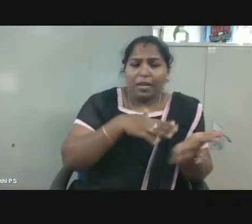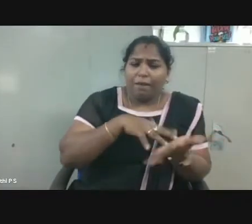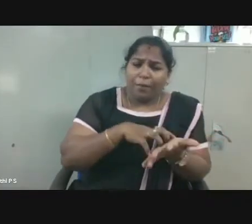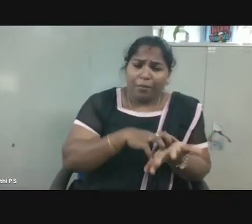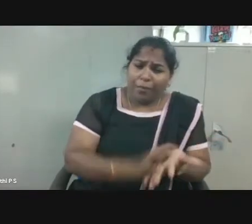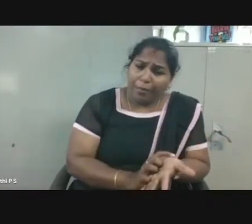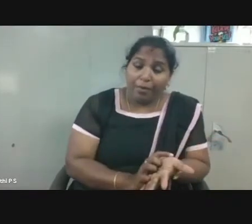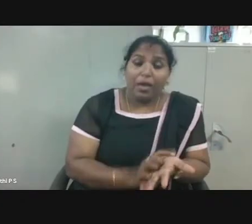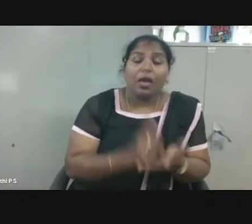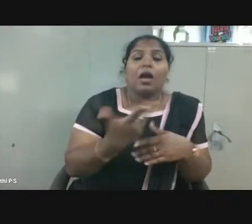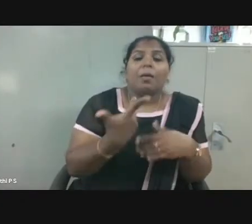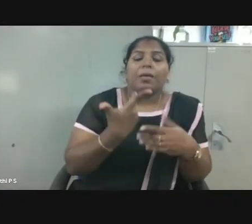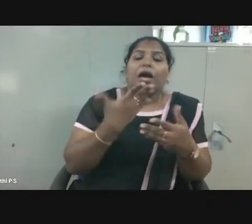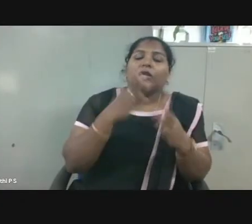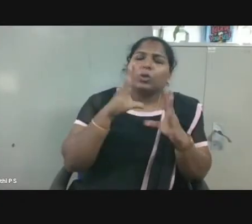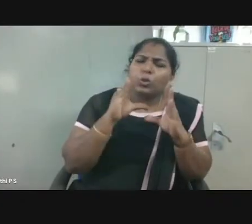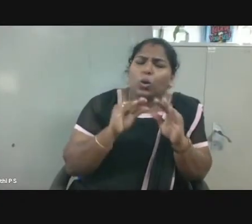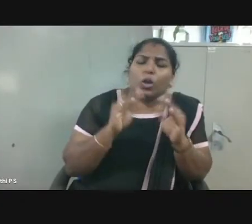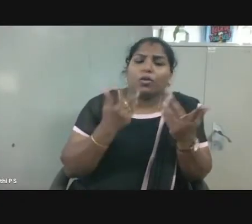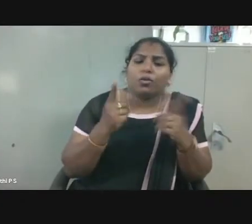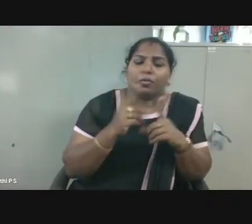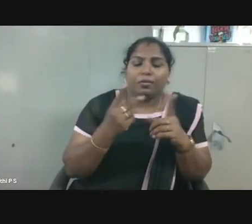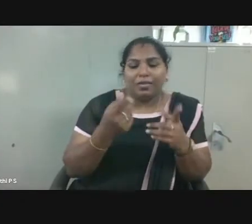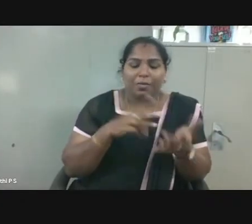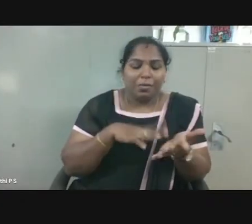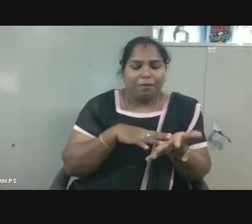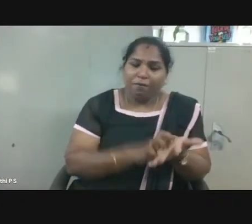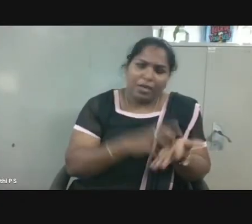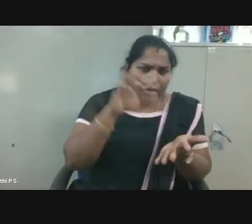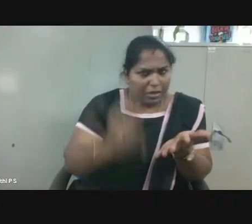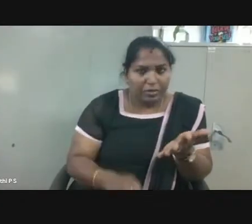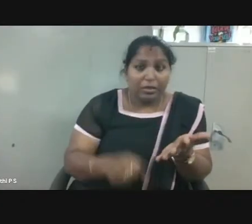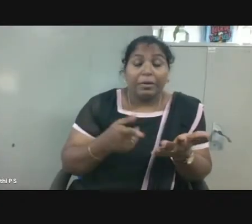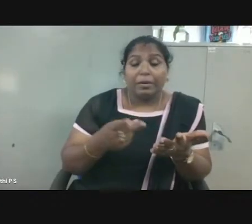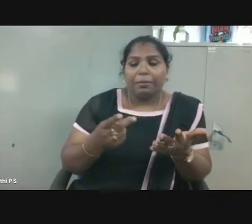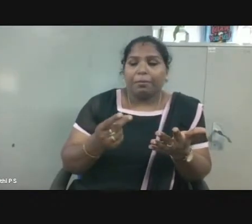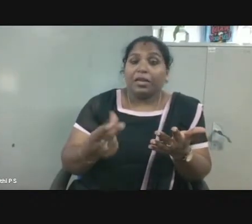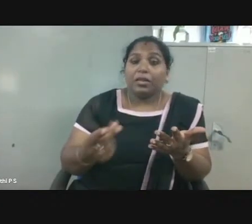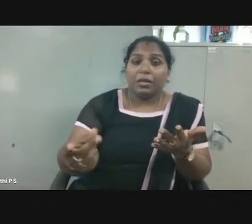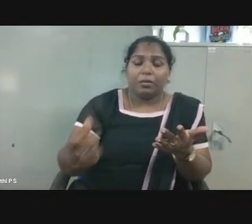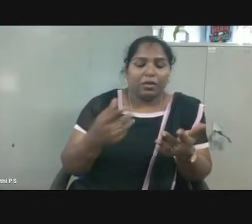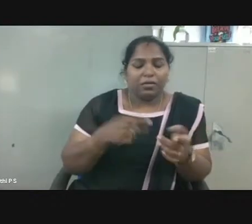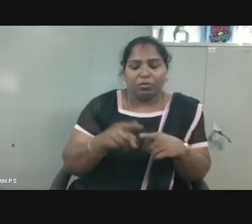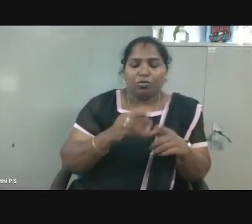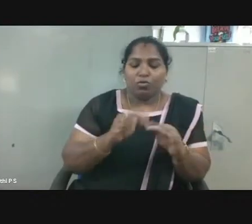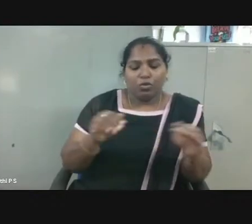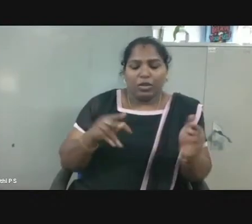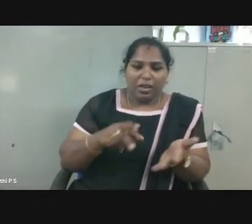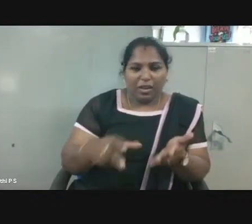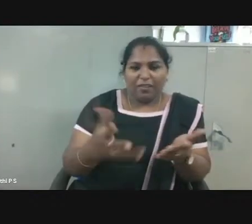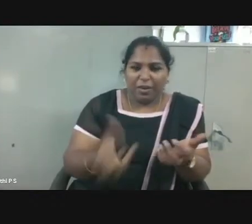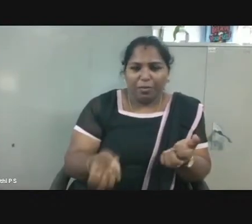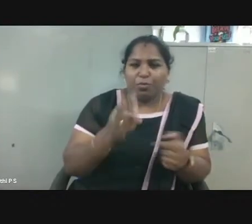അപ്പൊ അത് ഒന്ന് കുറയ്ക്കാനായിട്ട് അതിന്റെ സ്പീഡെങ്കിലും ഒന്ന് കുറയ്ക്കാൻ. ഞാൻ ഇപ്പൊ നടന്നുകൊണ്ടിരിക്കുന്ന കുട്ടി ഒരു 3-4 വർഷം കൂടെ മുന്നോട്ടെങ്കിലും നടന്നു